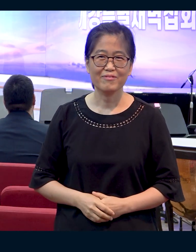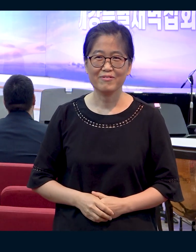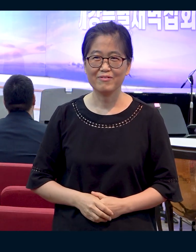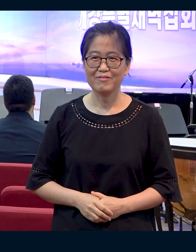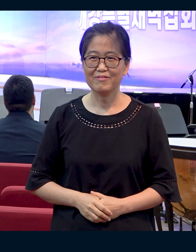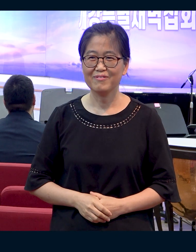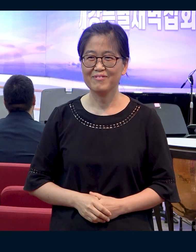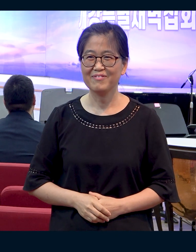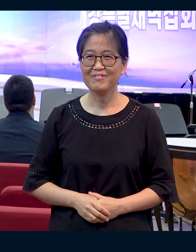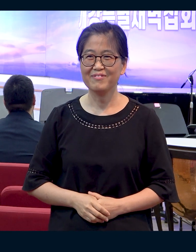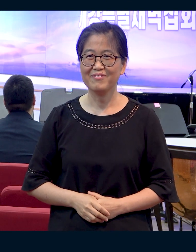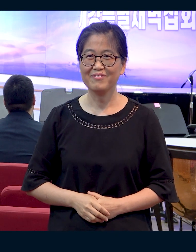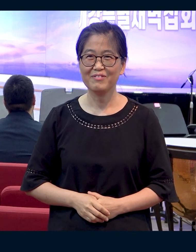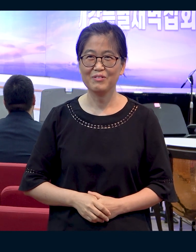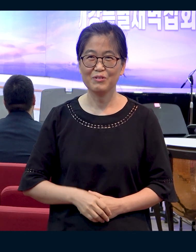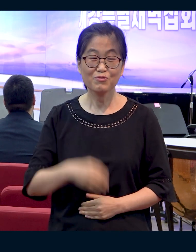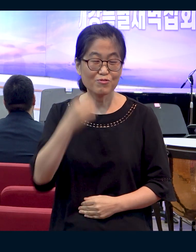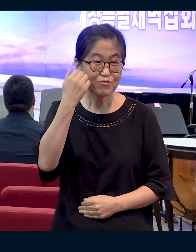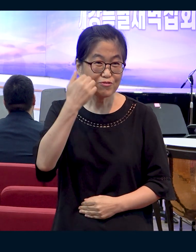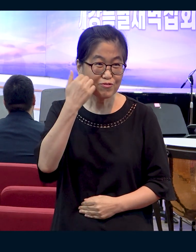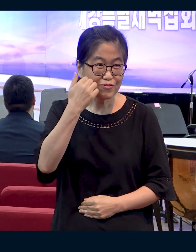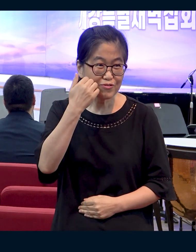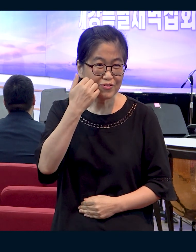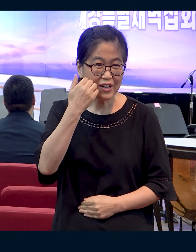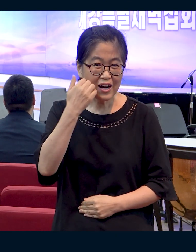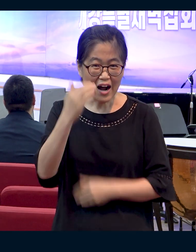어떤 사람이 하나님을 기쁘시게 하는가?